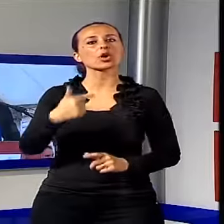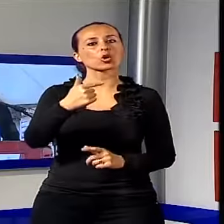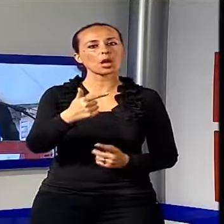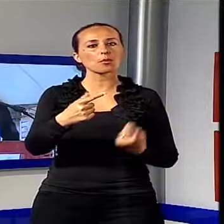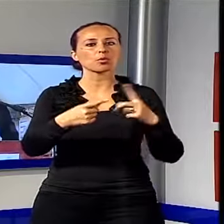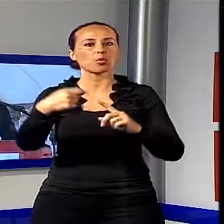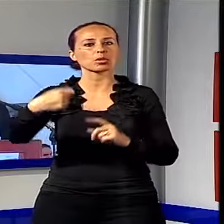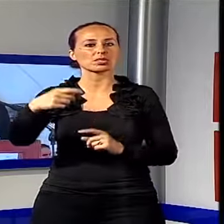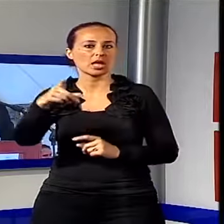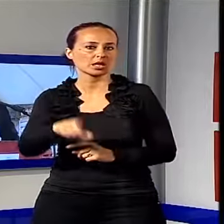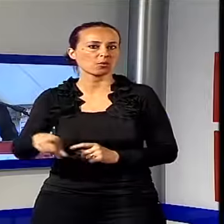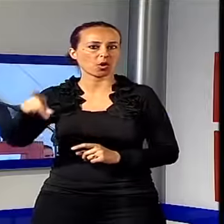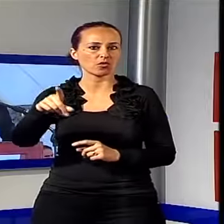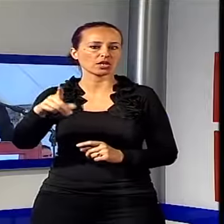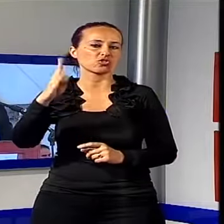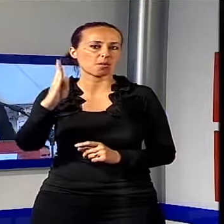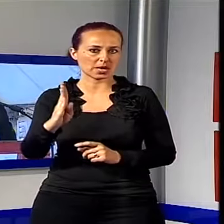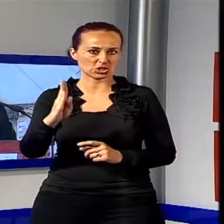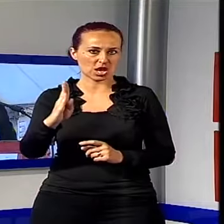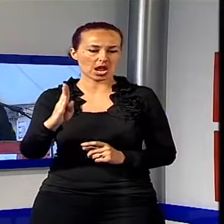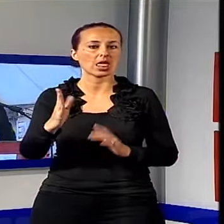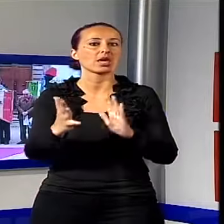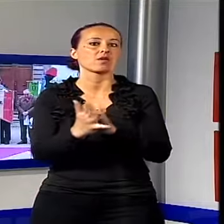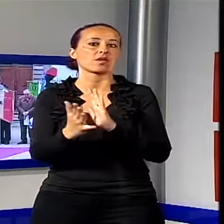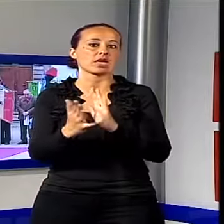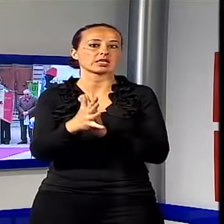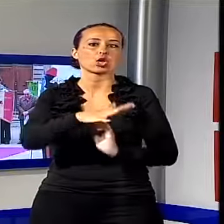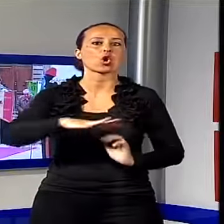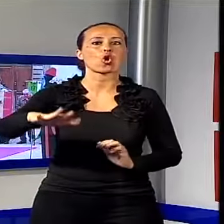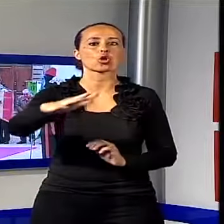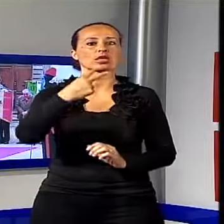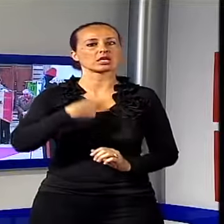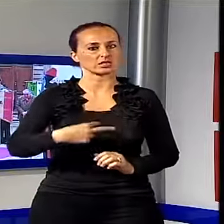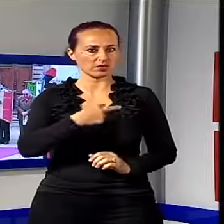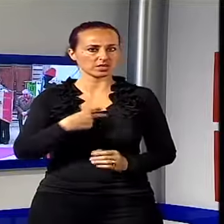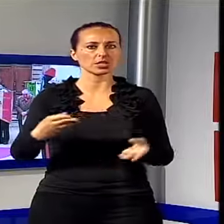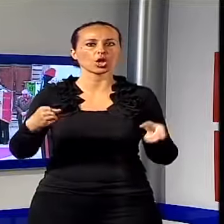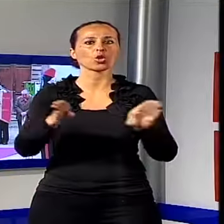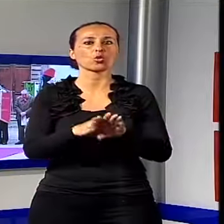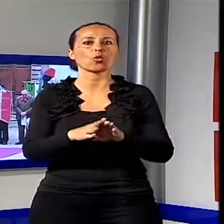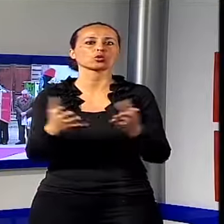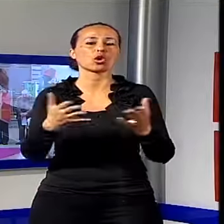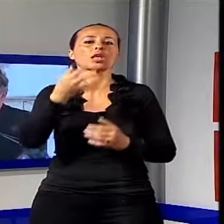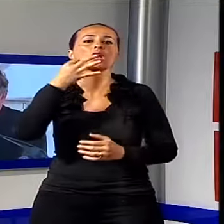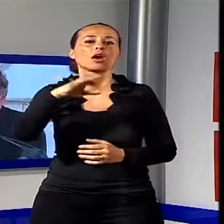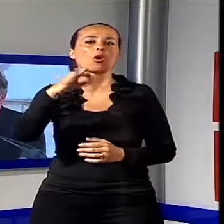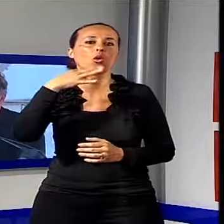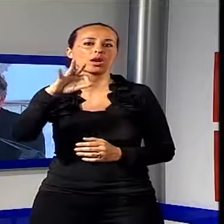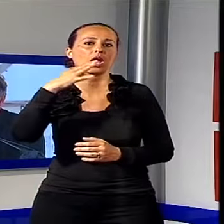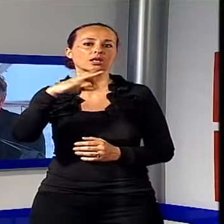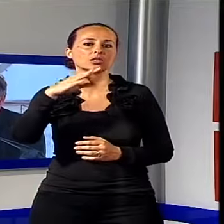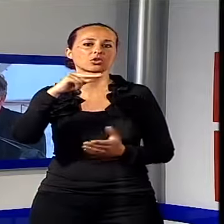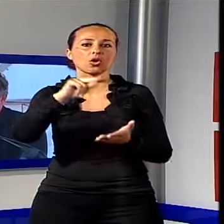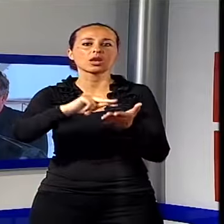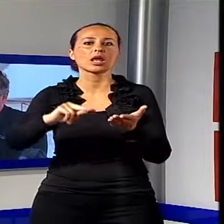Baccelli. Le celebrazioni di quartieri degli svizzeri sono state chiuse dall'orazione ufficiale eletta da professor Umberto Sereni.